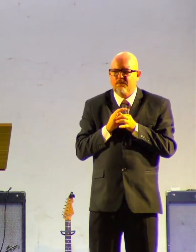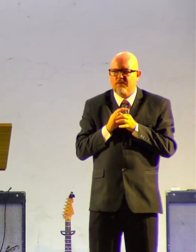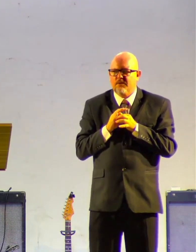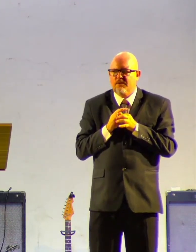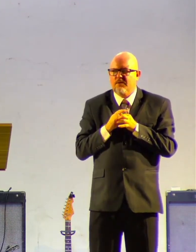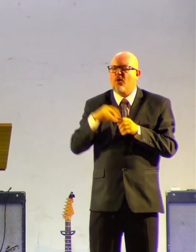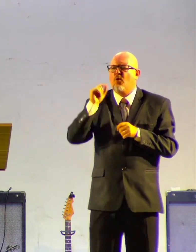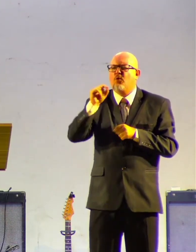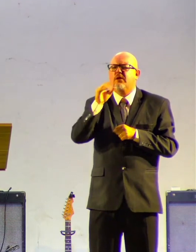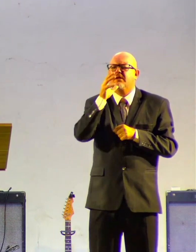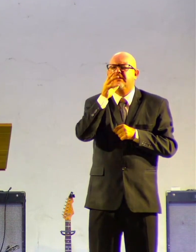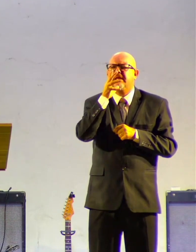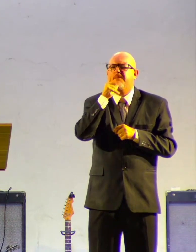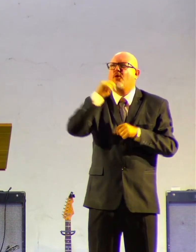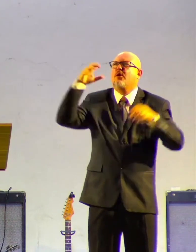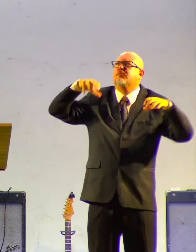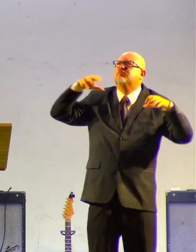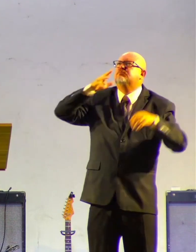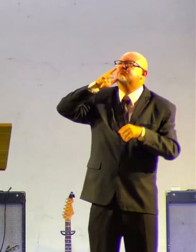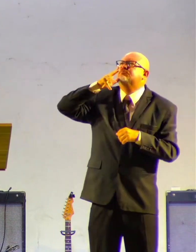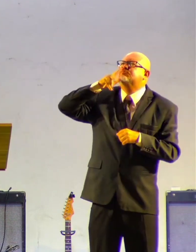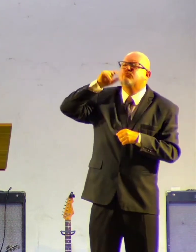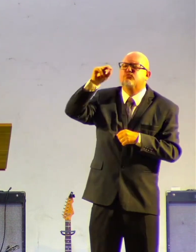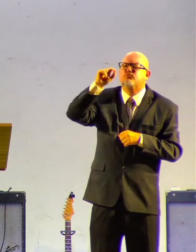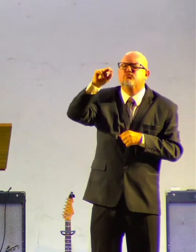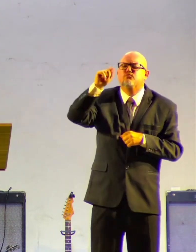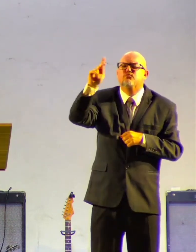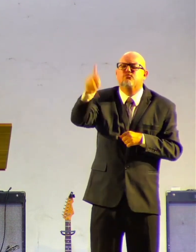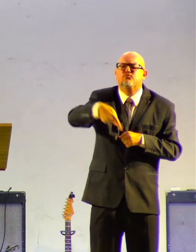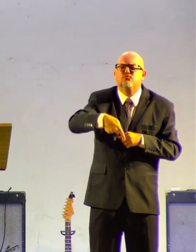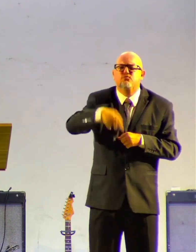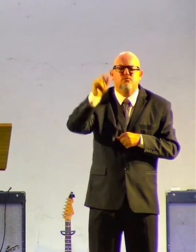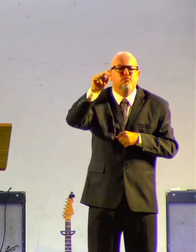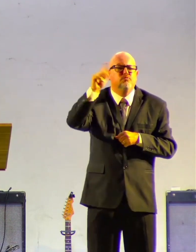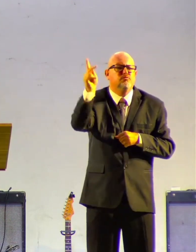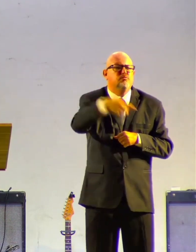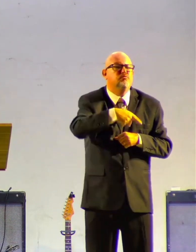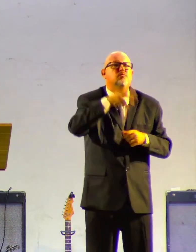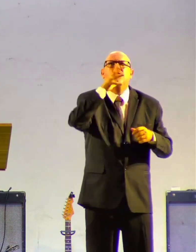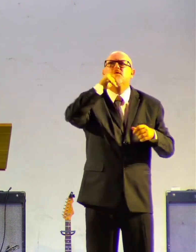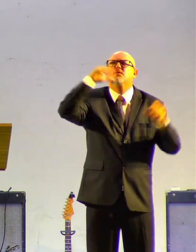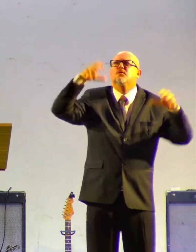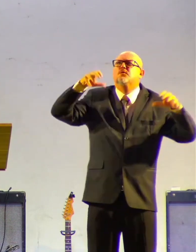o que é que está retardando as chuvas? O que é que está retardando o avivamento?